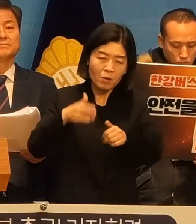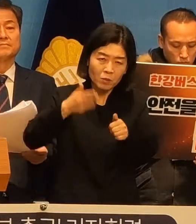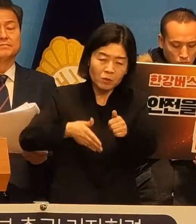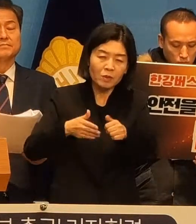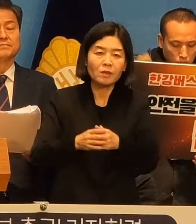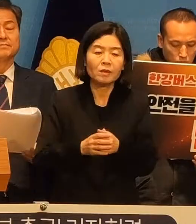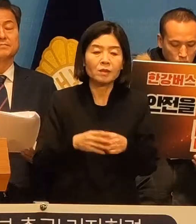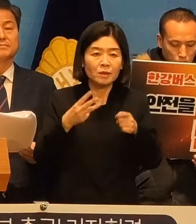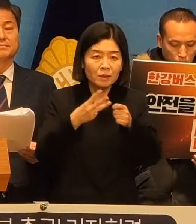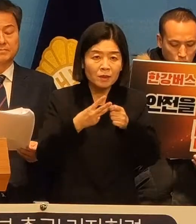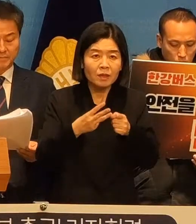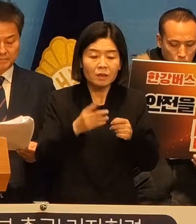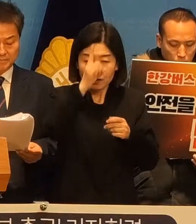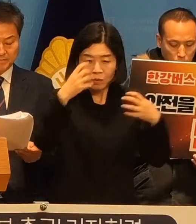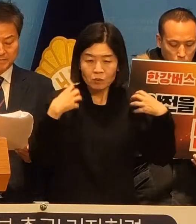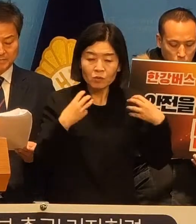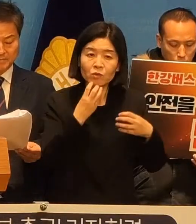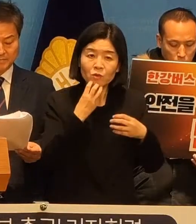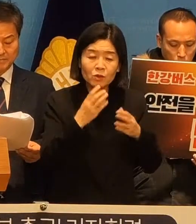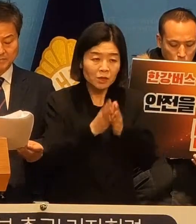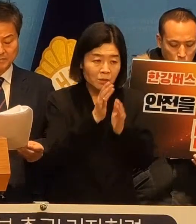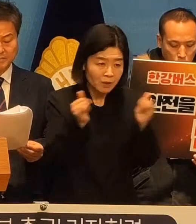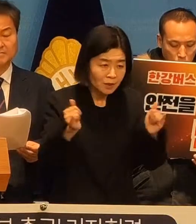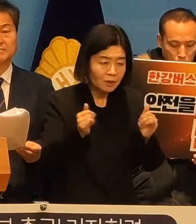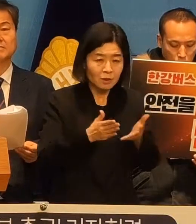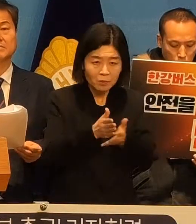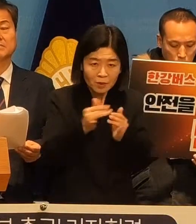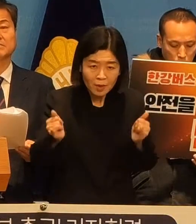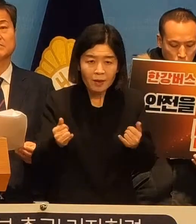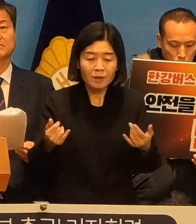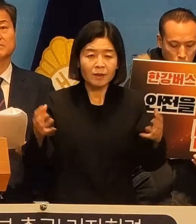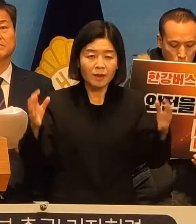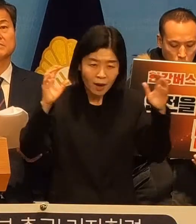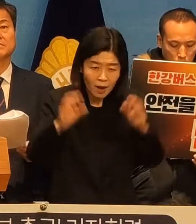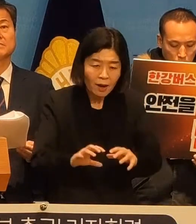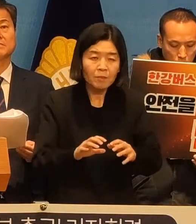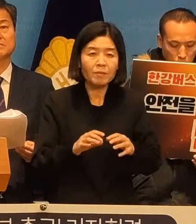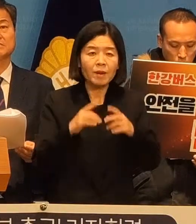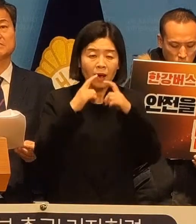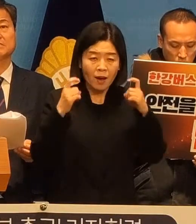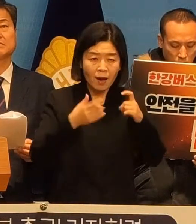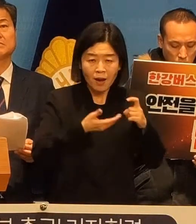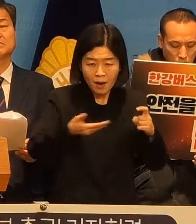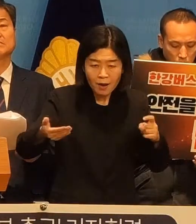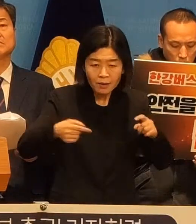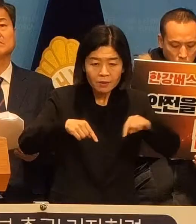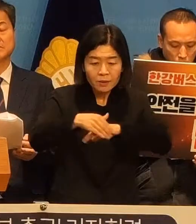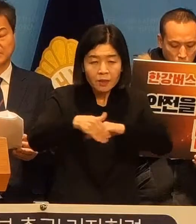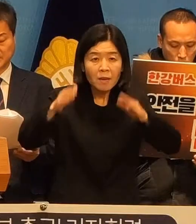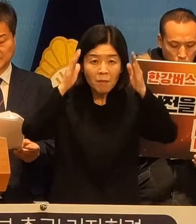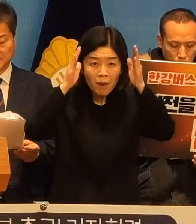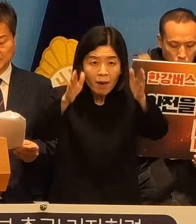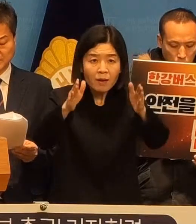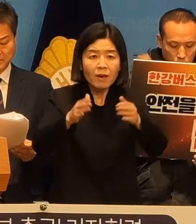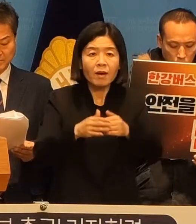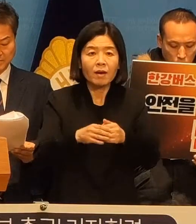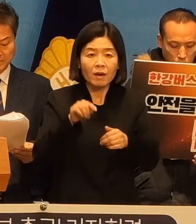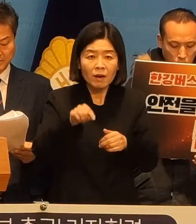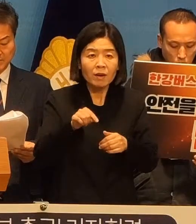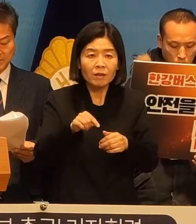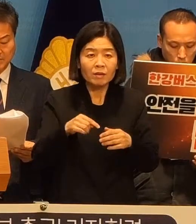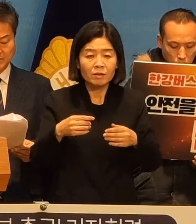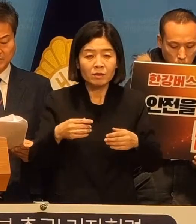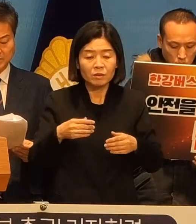서울시, 시민사회 전문가가 참여하여 한강 정책의 방향을 수상교통 활성화가